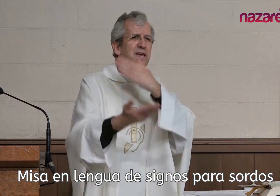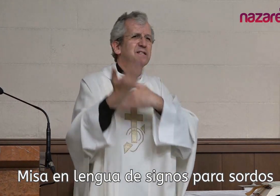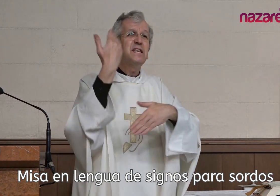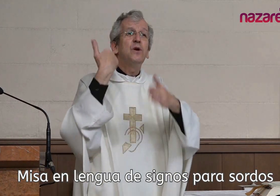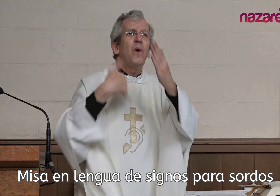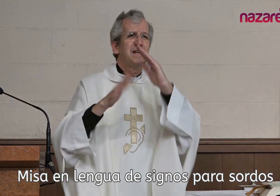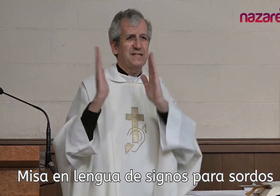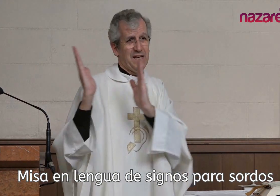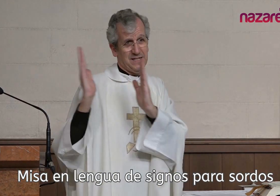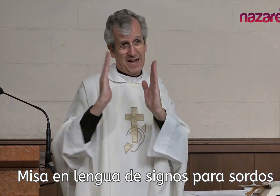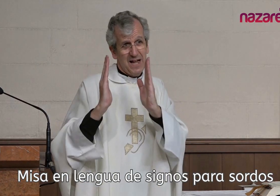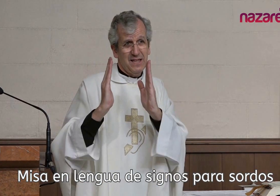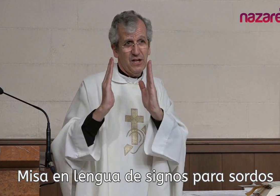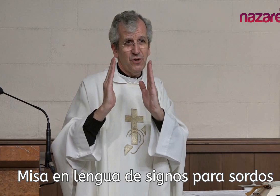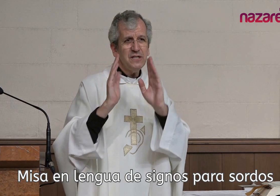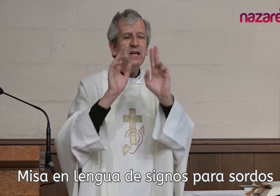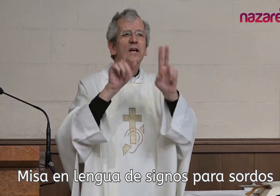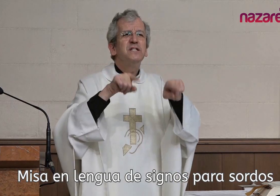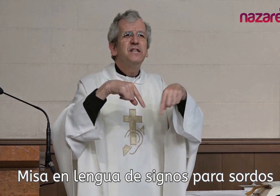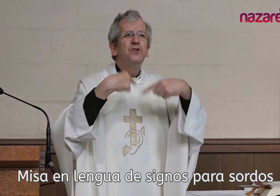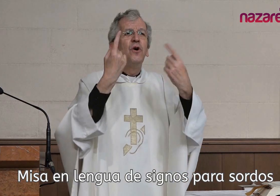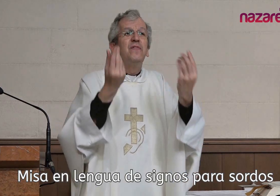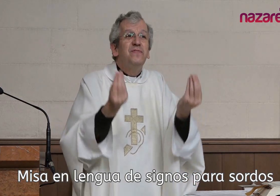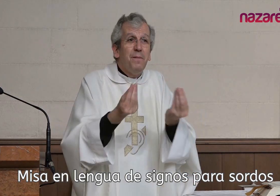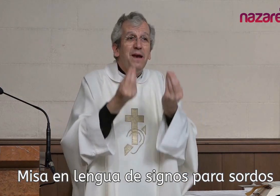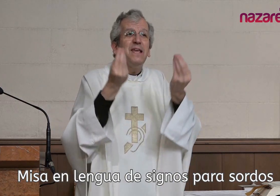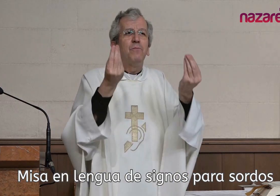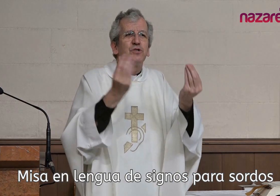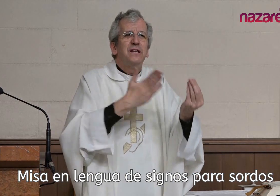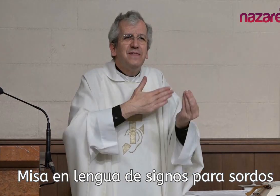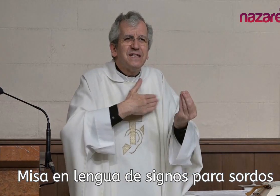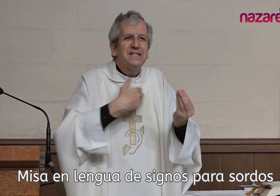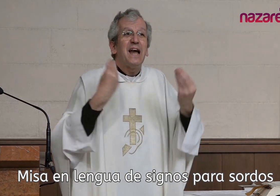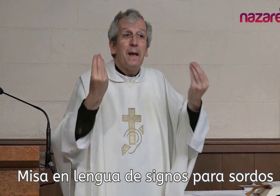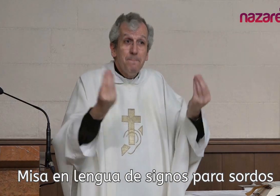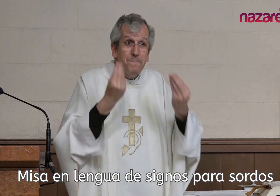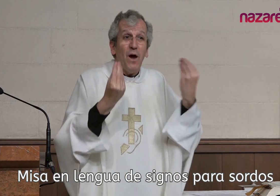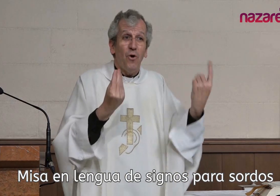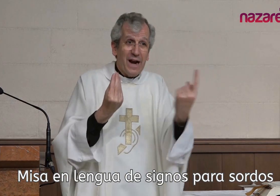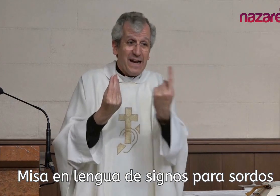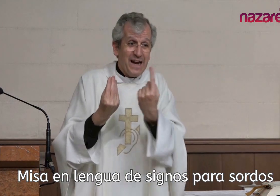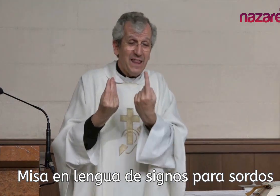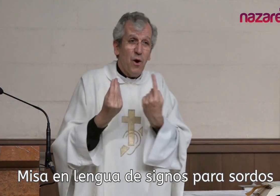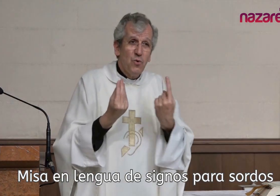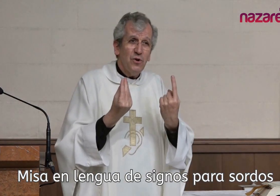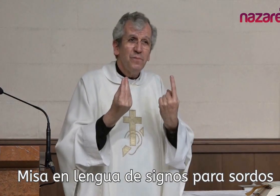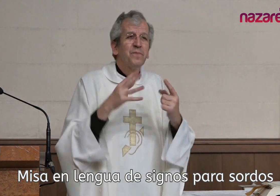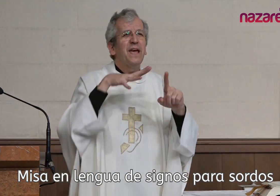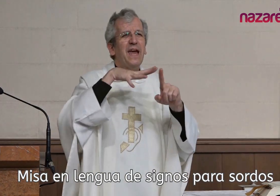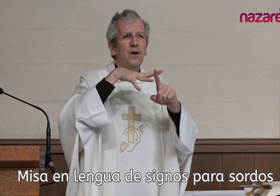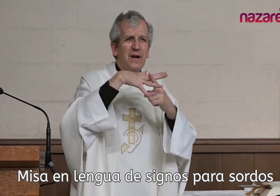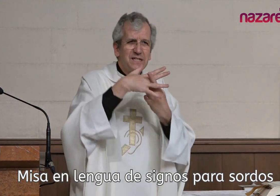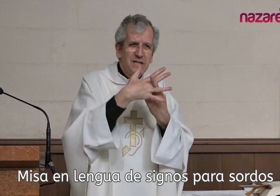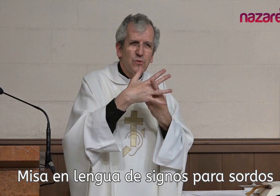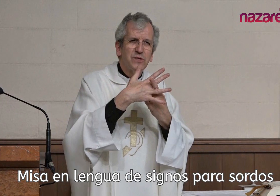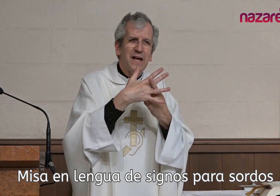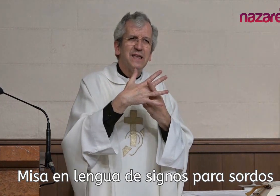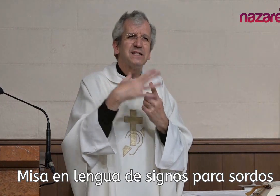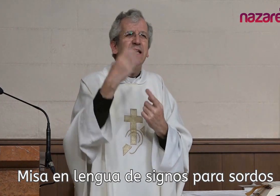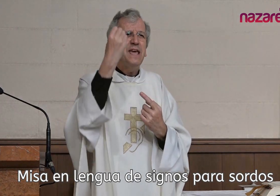circunstancias iguales que las anteriores, sino deberíamos desear mejorar cada uno en unas circunstancias